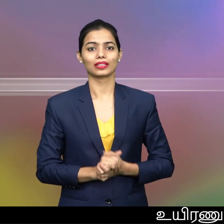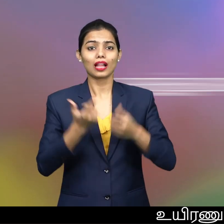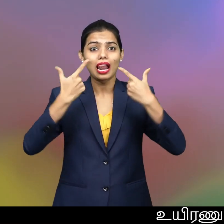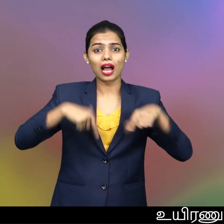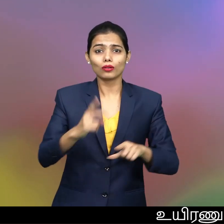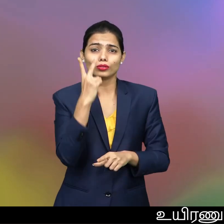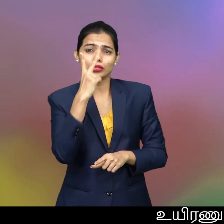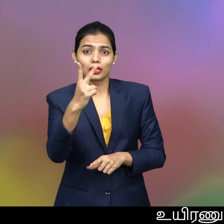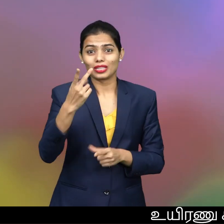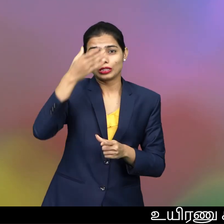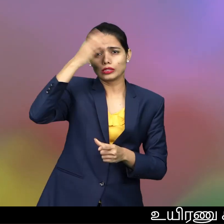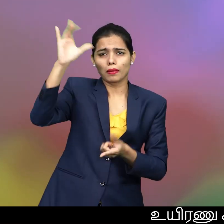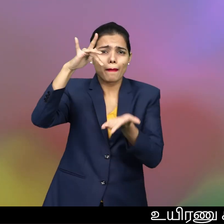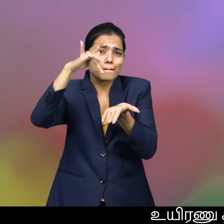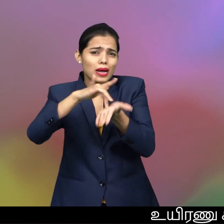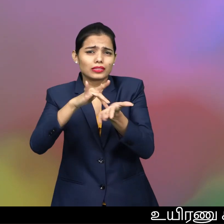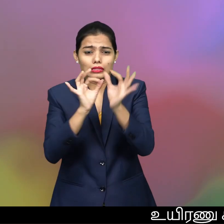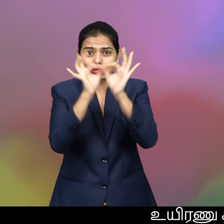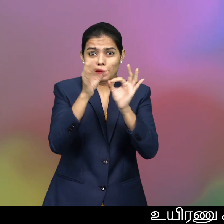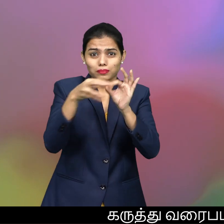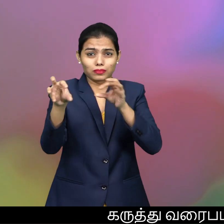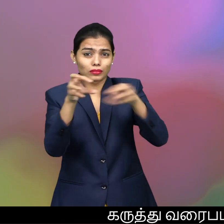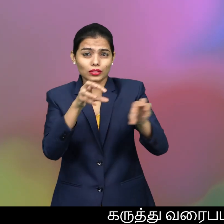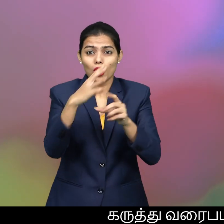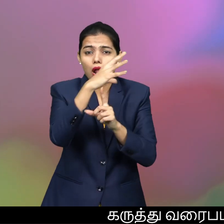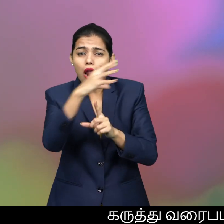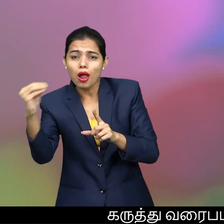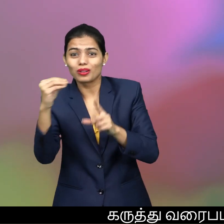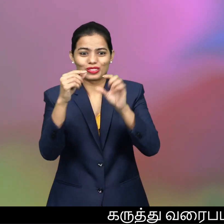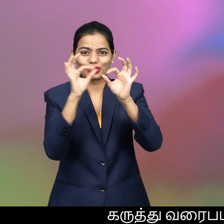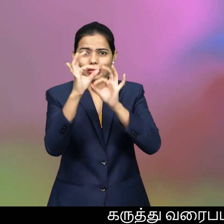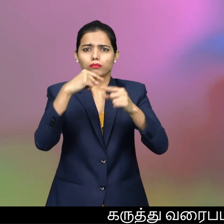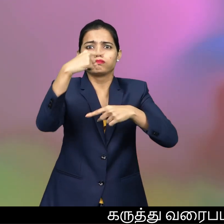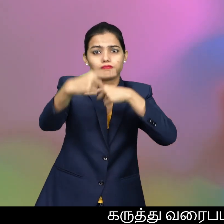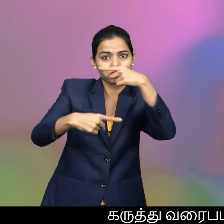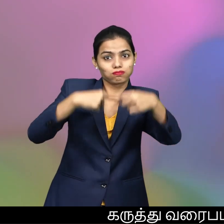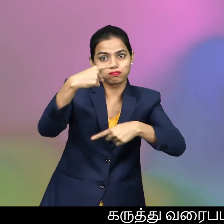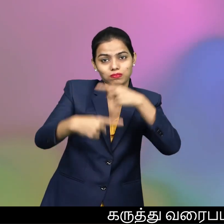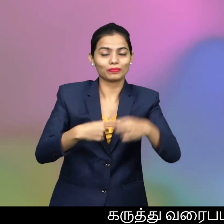உயிரணு பிரிவு மற்றும் உயிரணு சுழற்சி பற்றிய கருத்து வரைபடத்தை பார்ப்போம்.